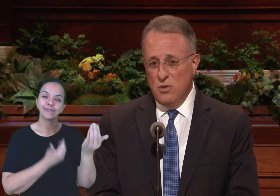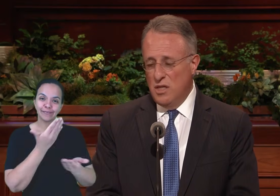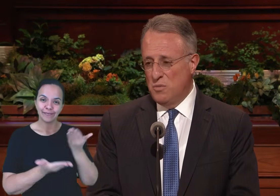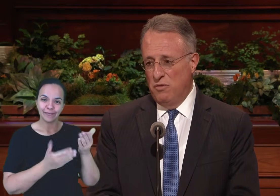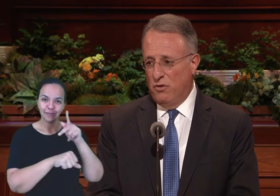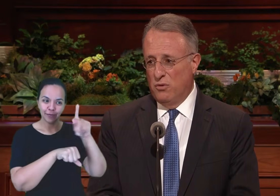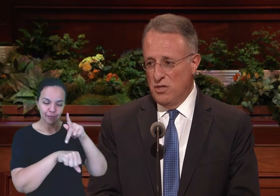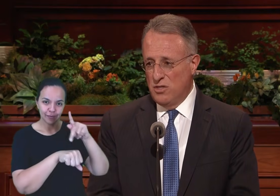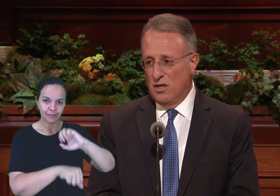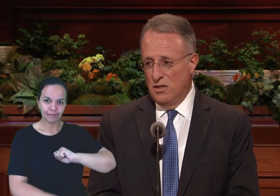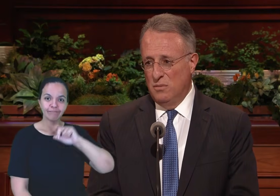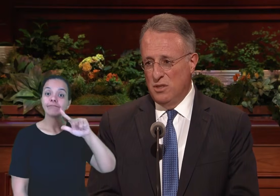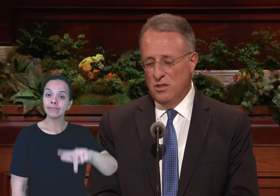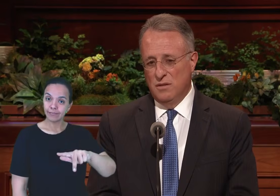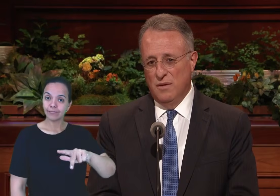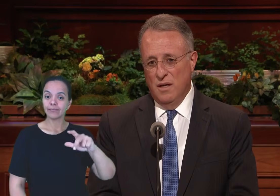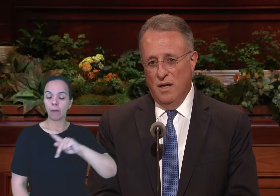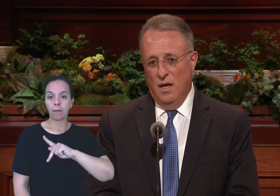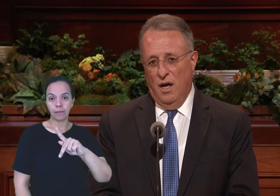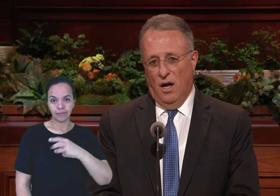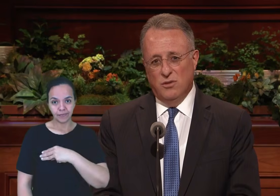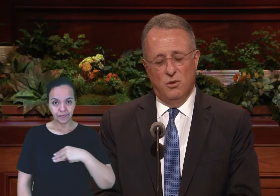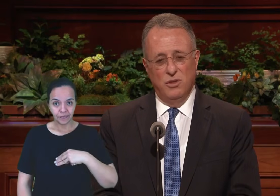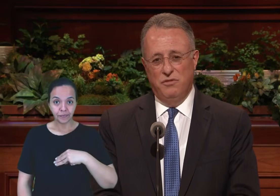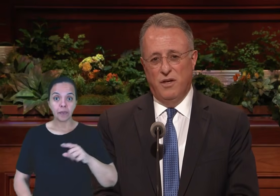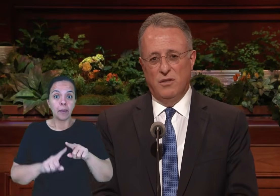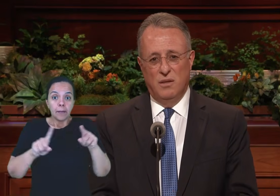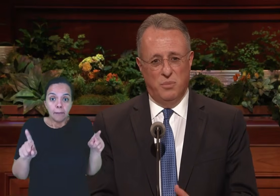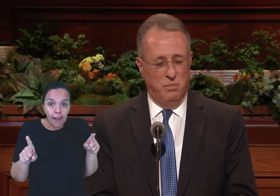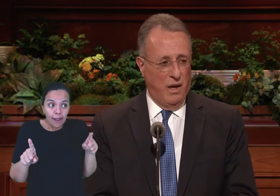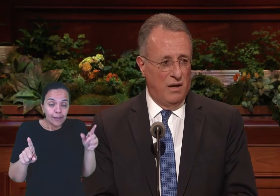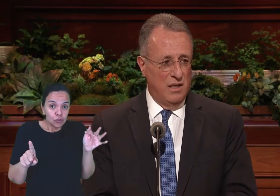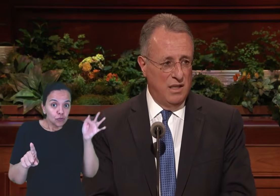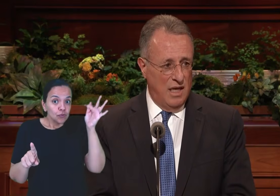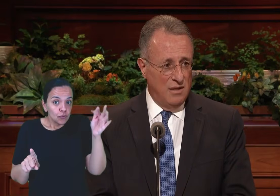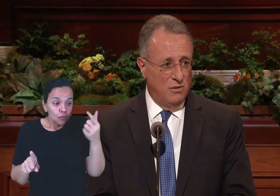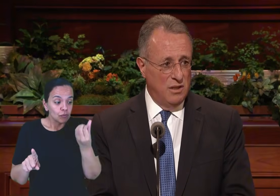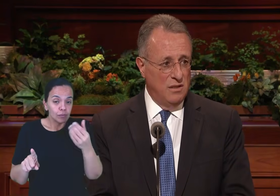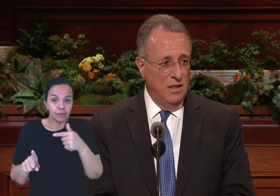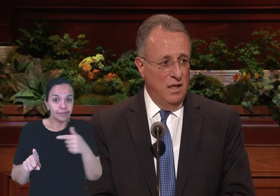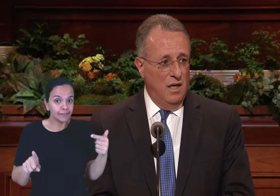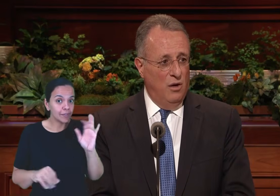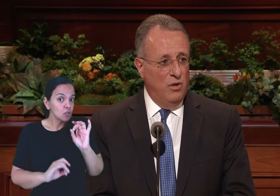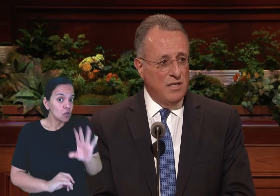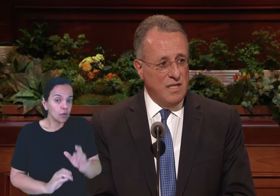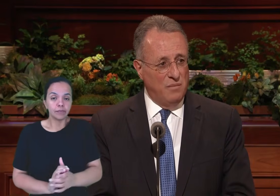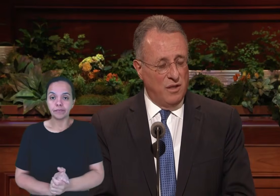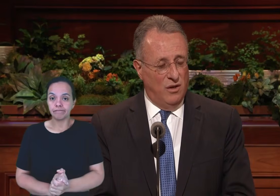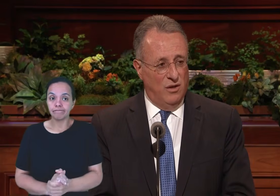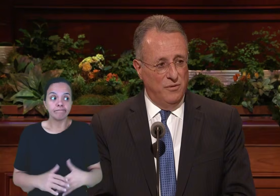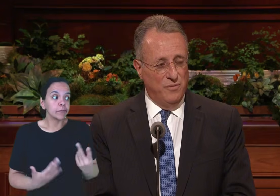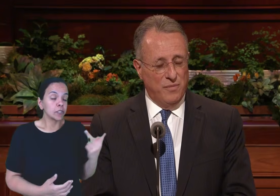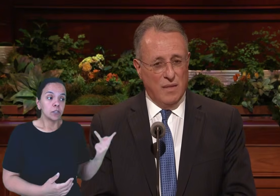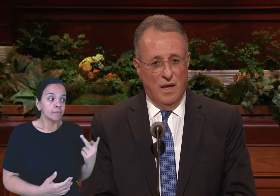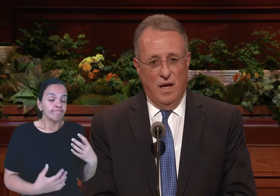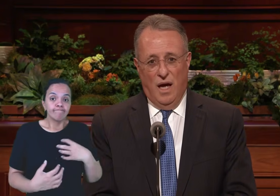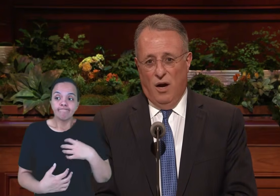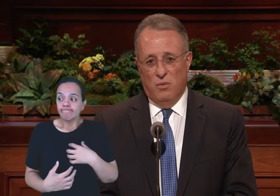Portugal. Ele nos disse que tínhamos somente 6 semanas antes de começarmos a missão. Embora tenhamos nos sentido